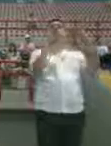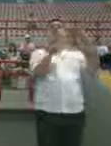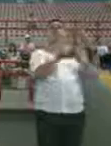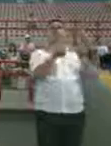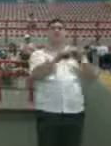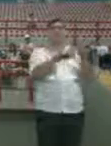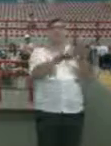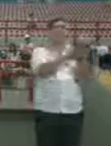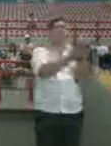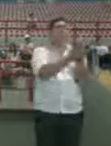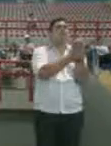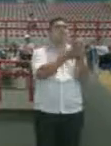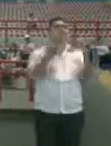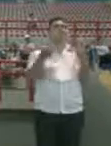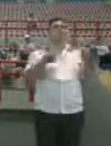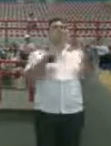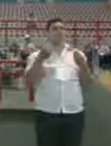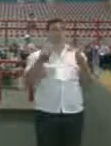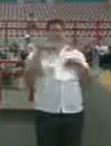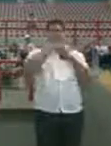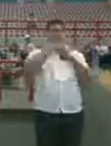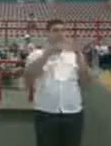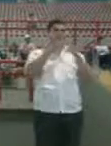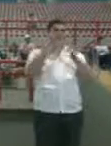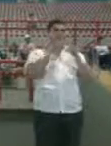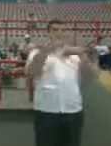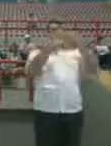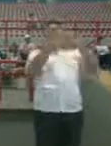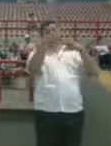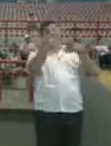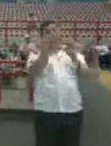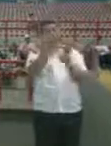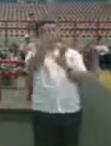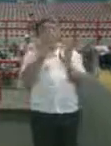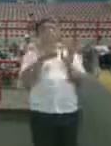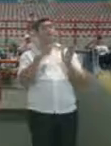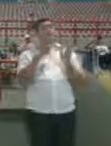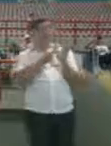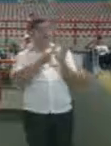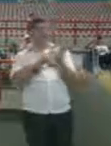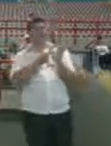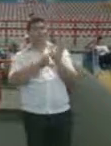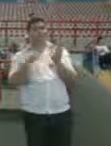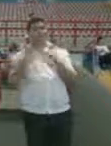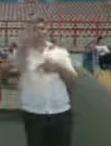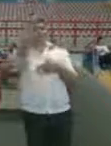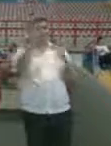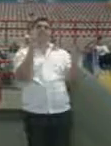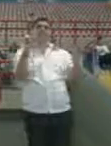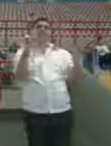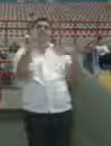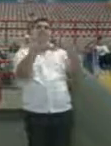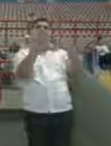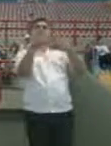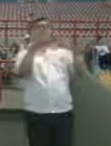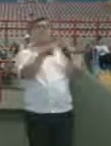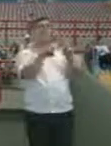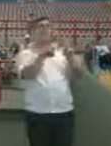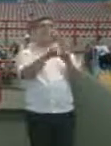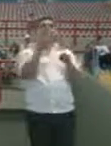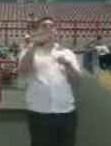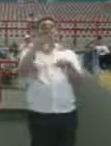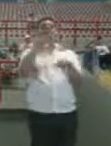todo desenvolvimento traz impactos no meio ambiente, né? Mas a promessa do desenvolvimento sustentável é você progredir de